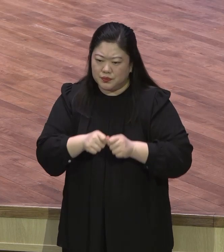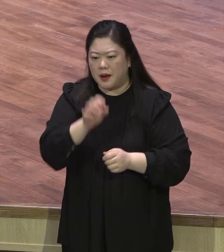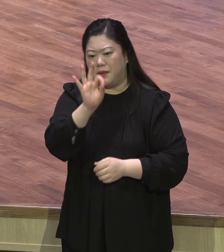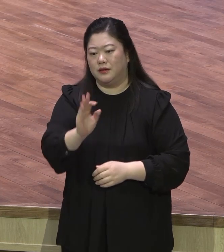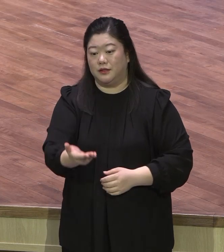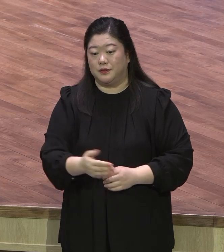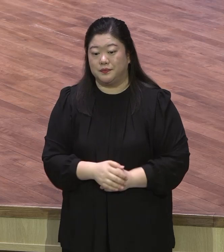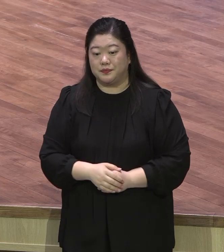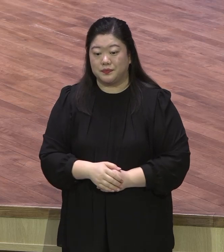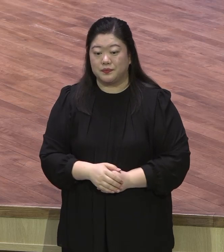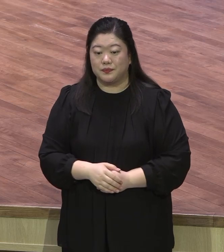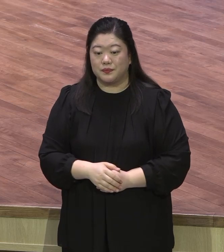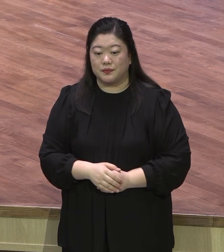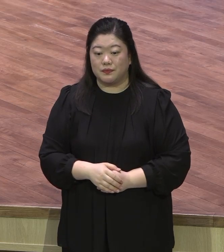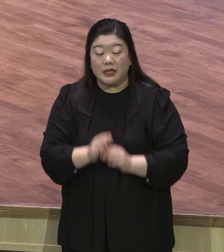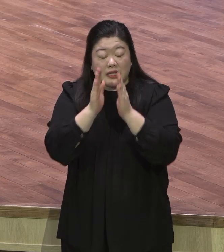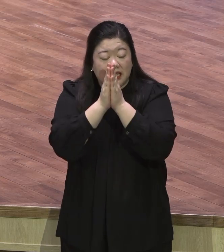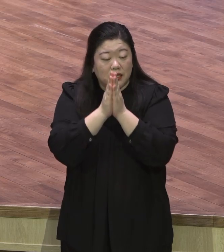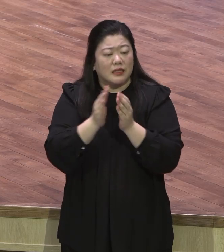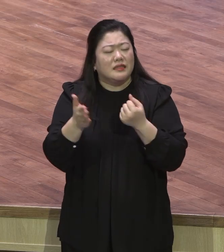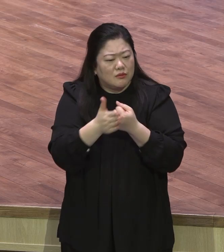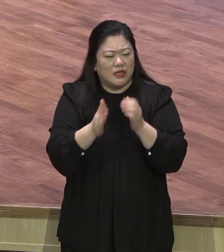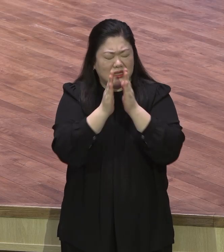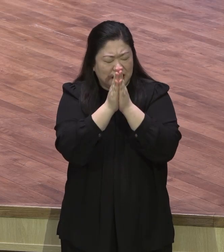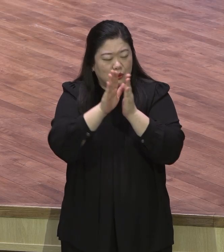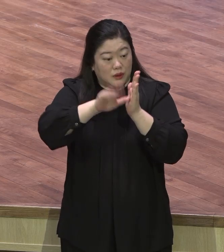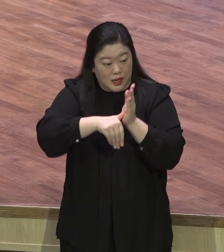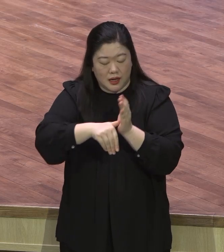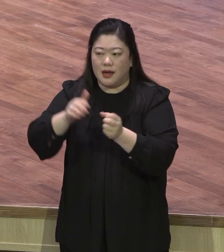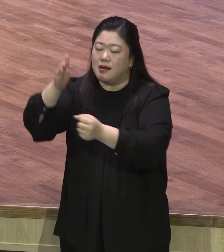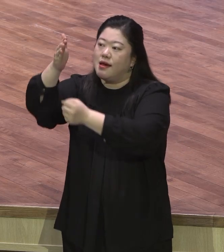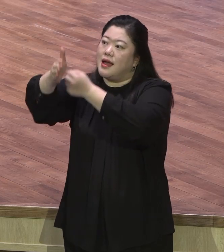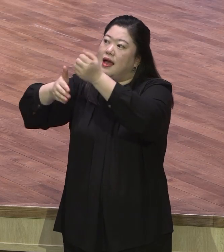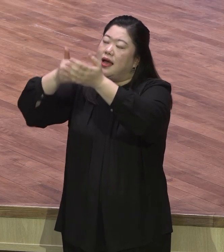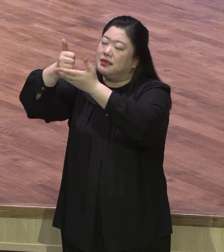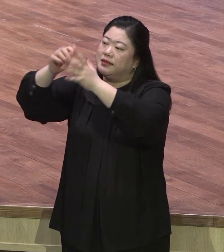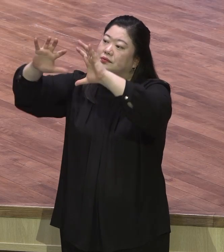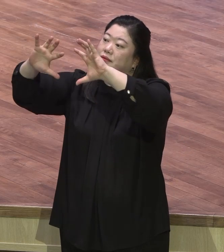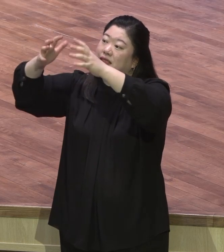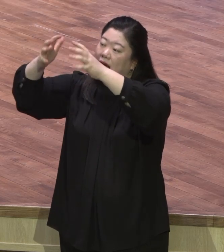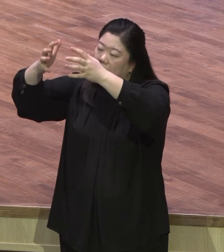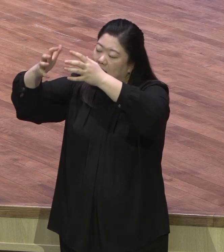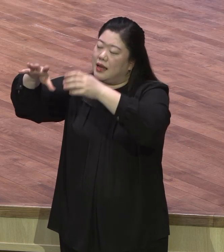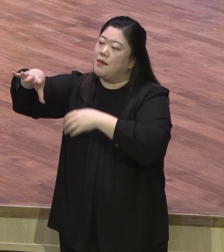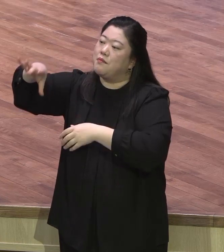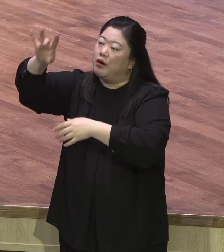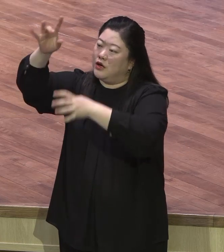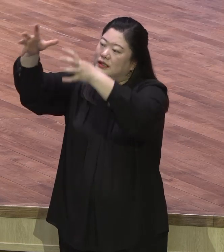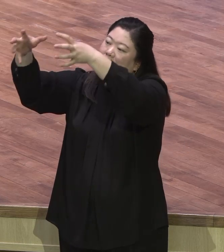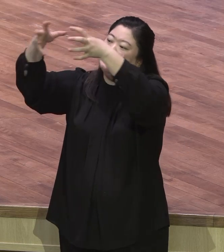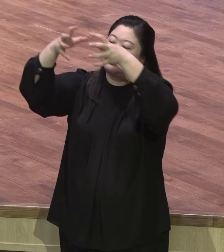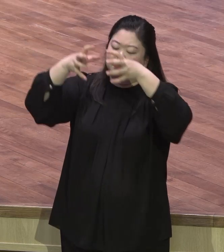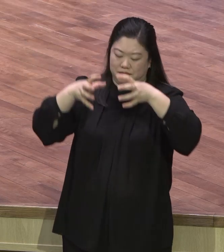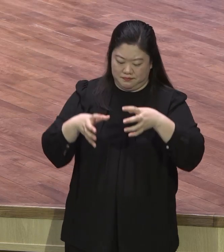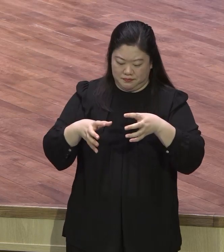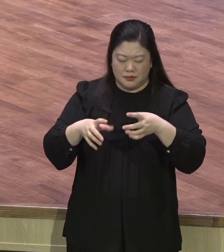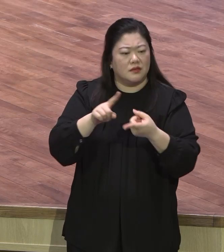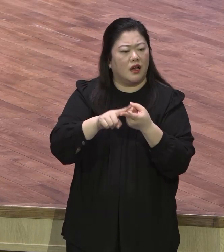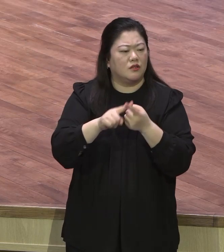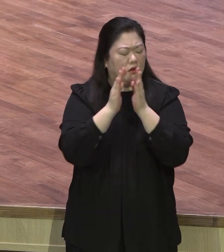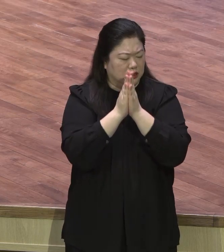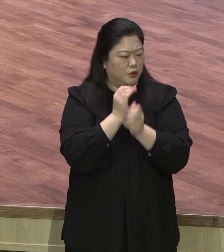핵심이 뭐냐. 바로 하나님의 나라가 임하도록 기도하는 거예요. 하나님의 나라가